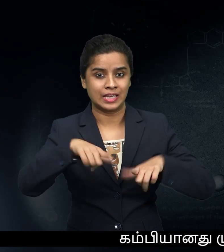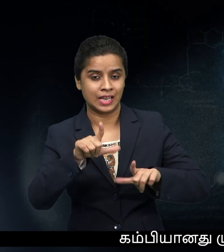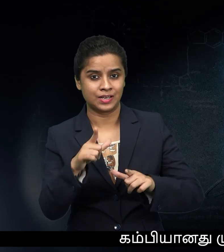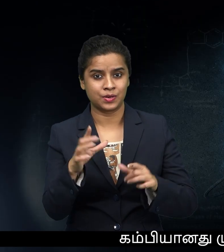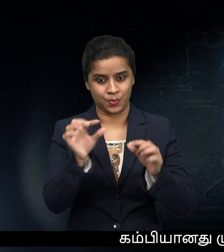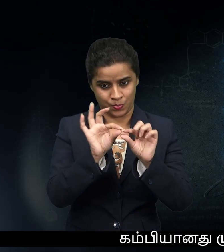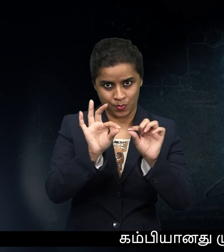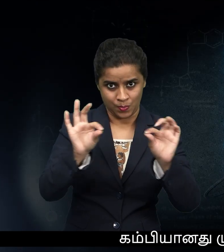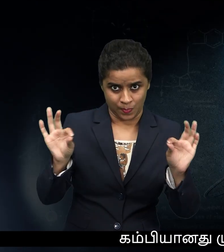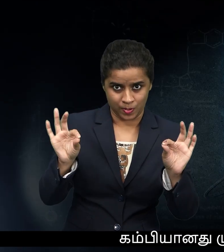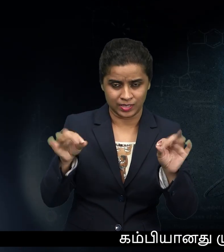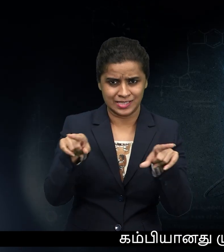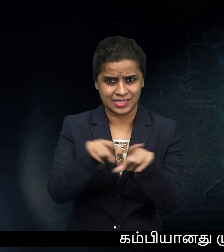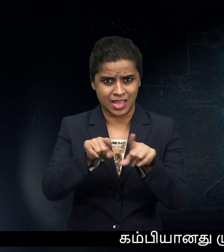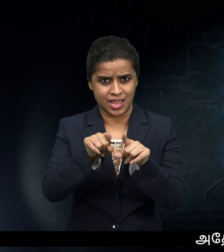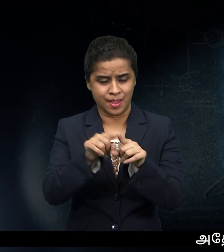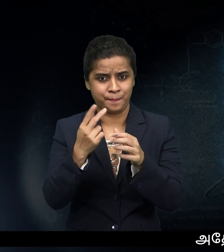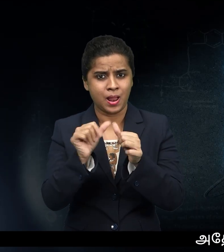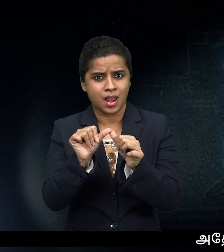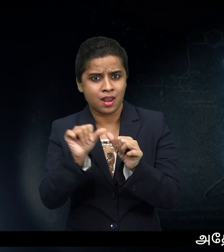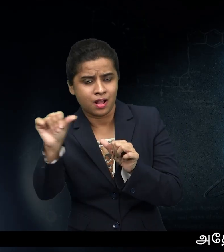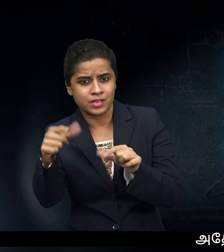கம்பியானது முதல் நிக்ரோம் கம்பியின் அதே நீளம் மற்றும்